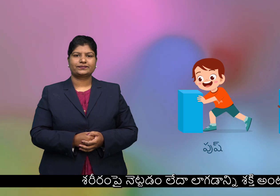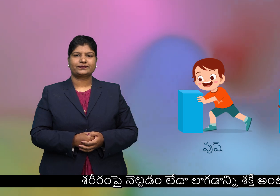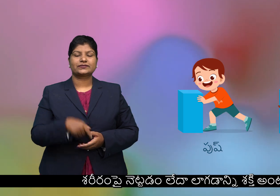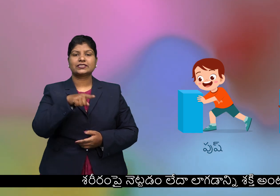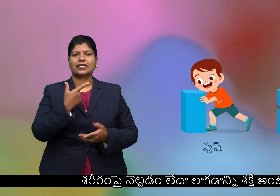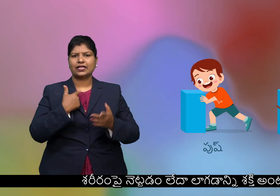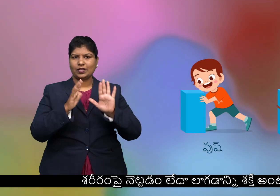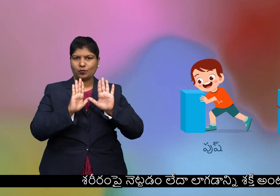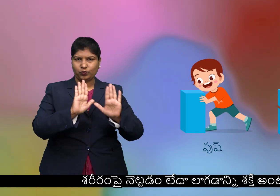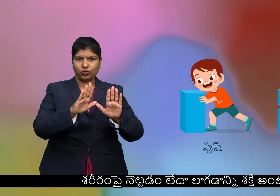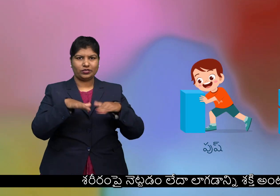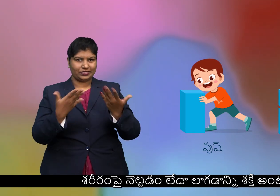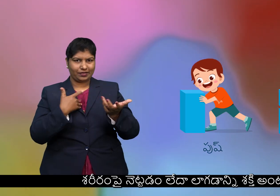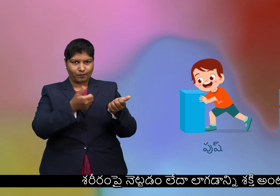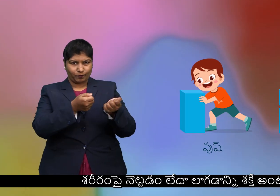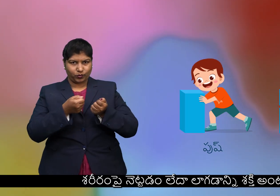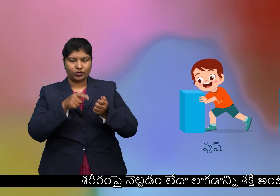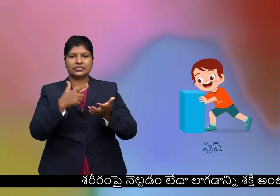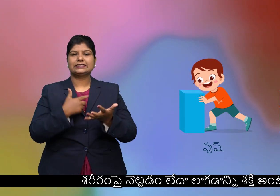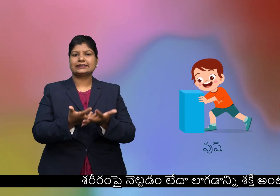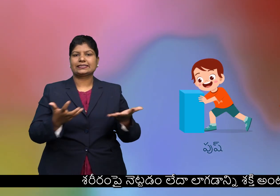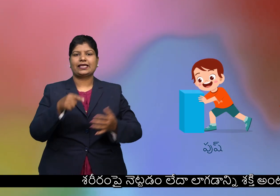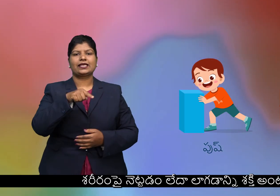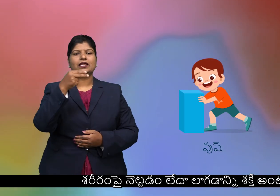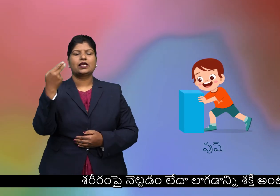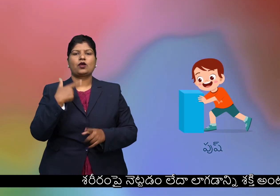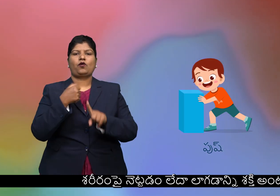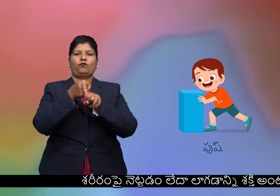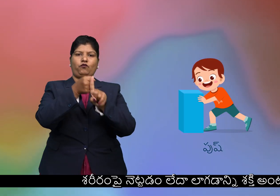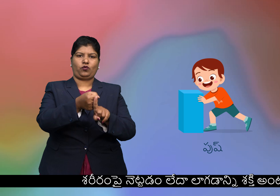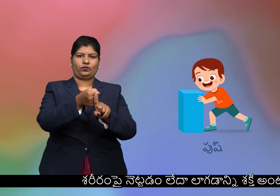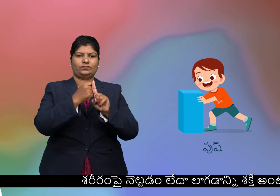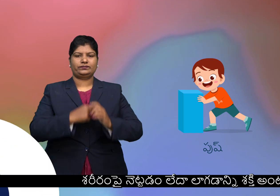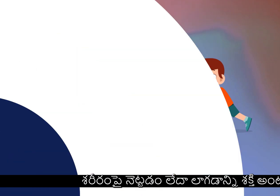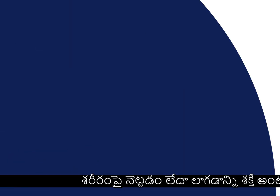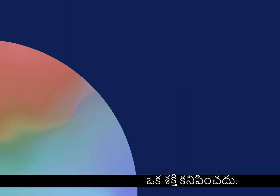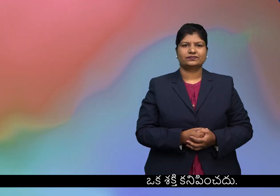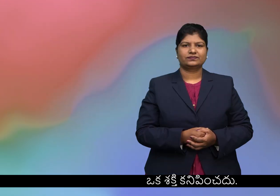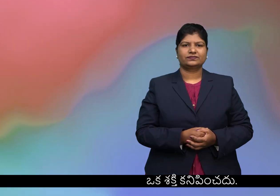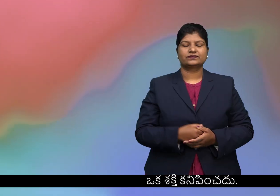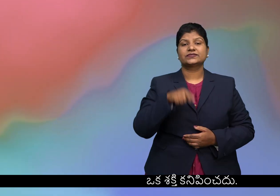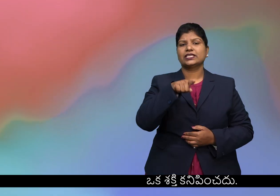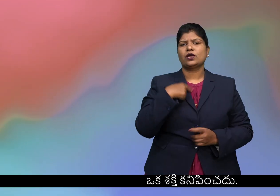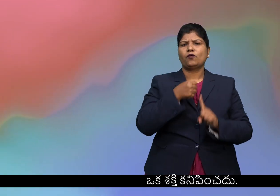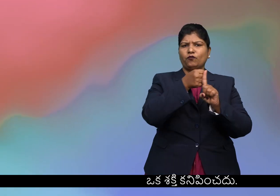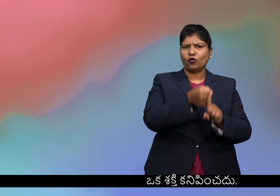శరీరంపై నెట్టడం లేదా లాగడాన్ని శక్తి అంటారు. ఒక శక్తి కనిపించదు.